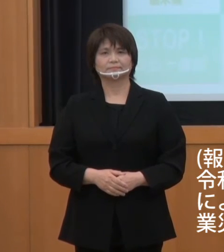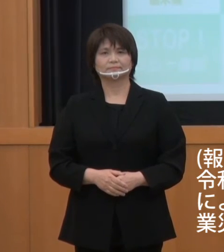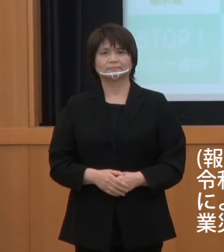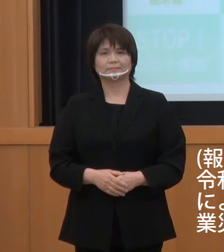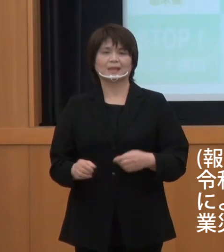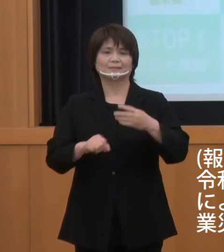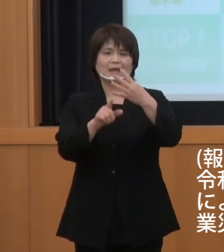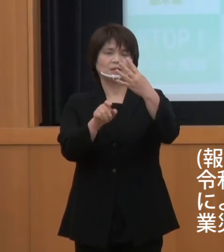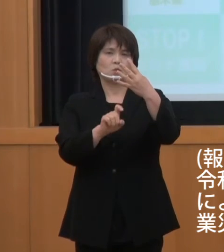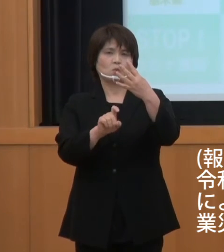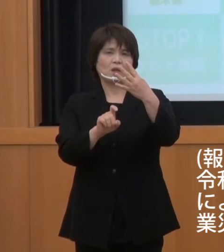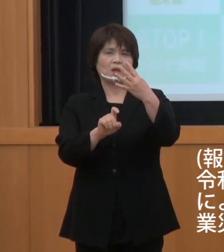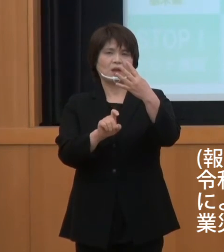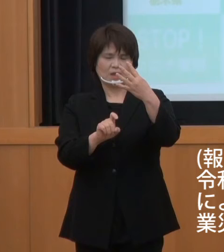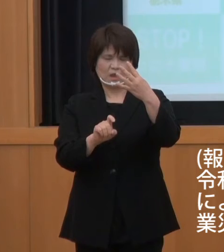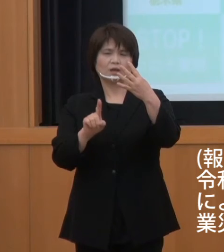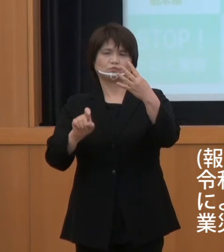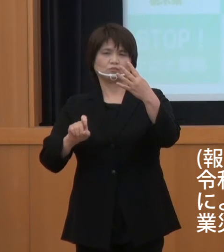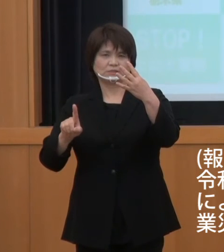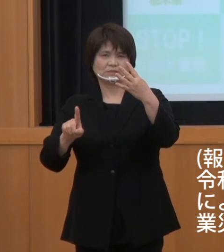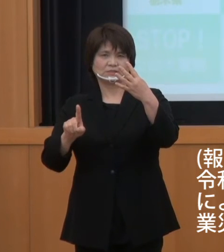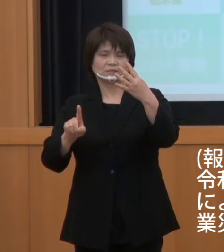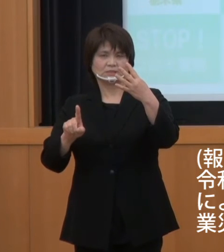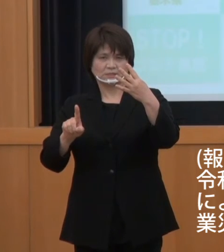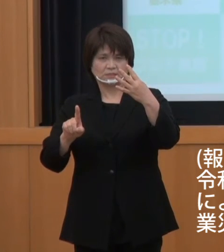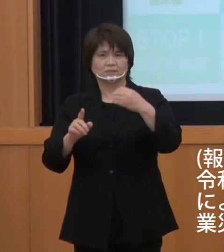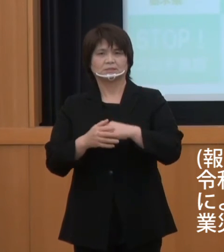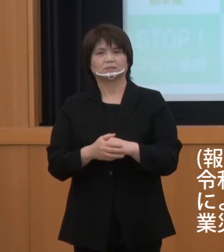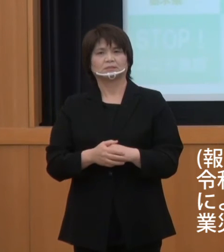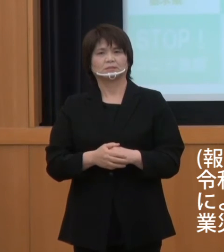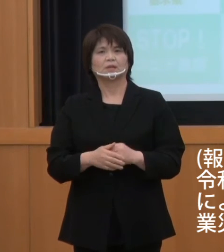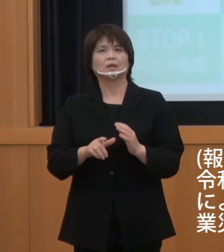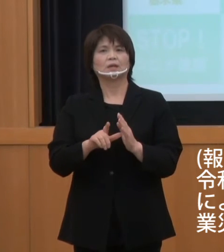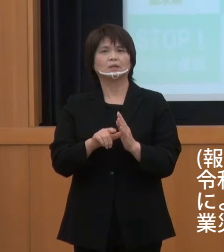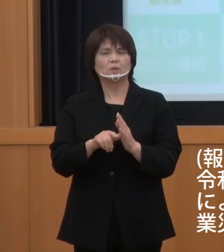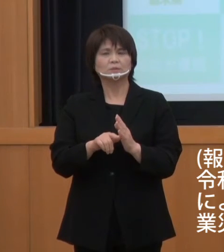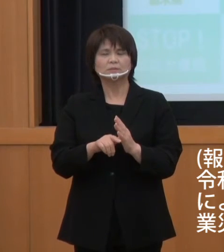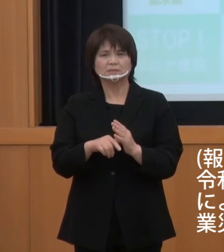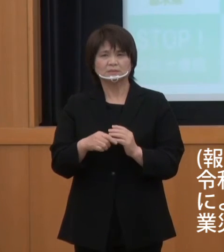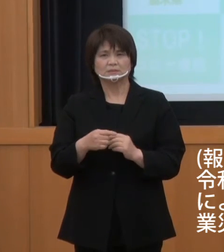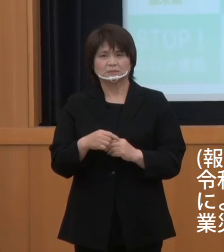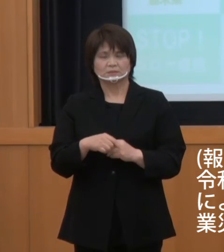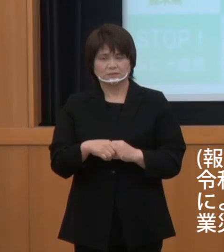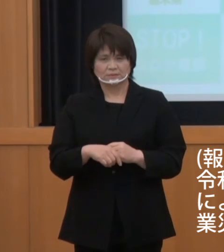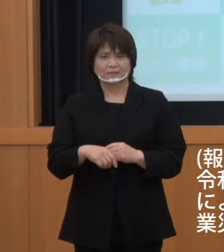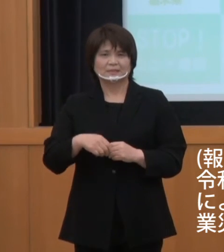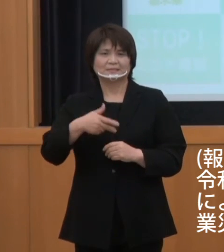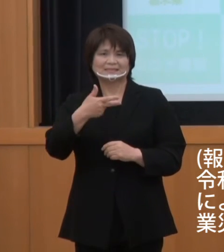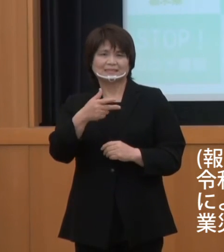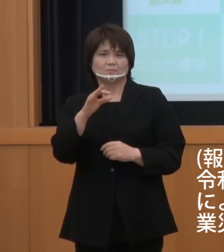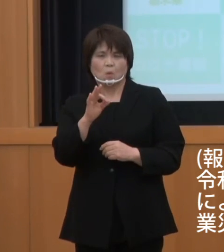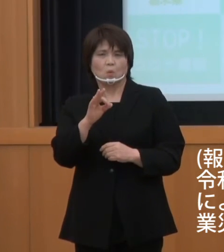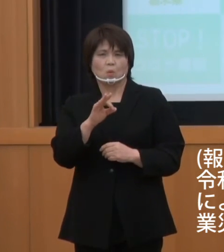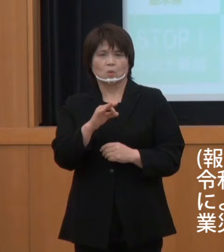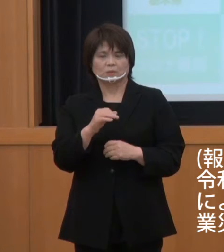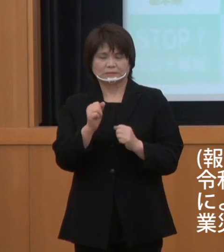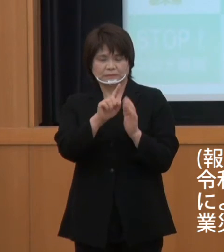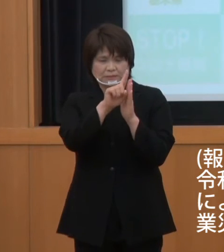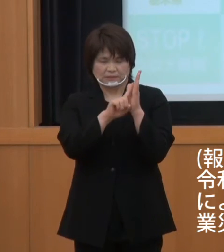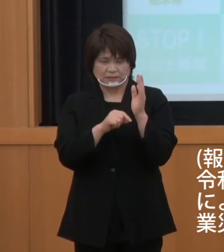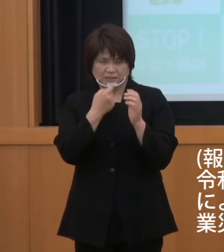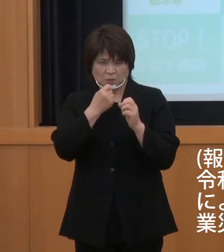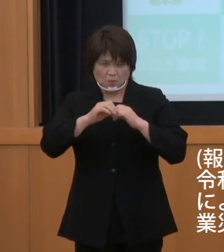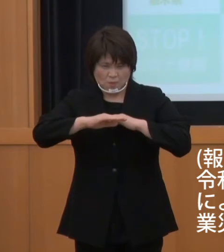4月の10日11日の構想によりまして、農作物の被害状況